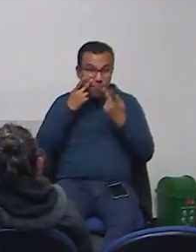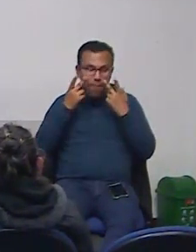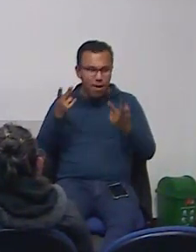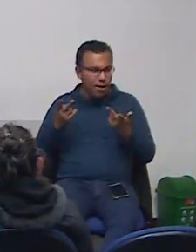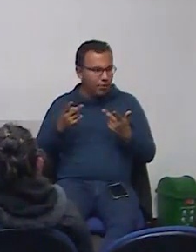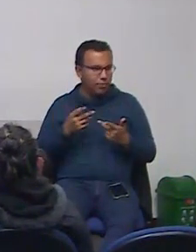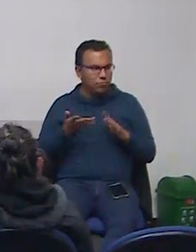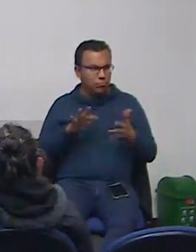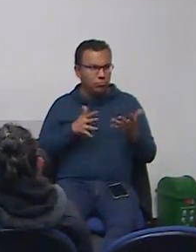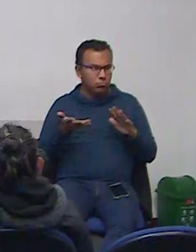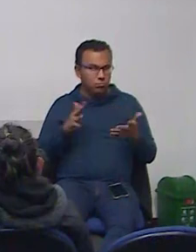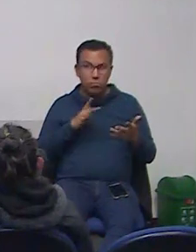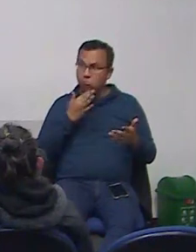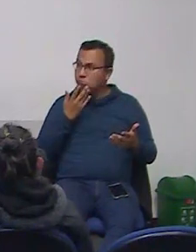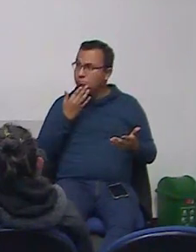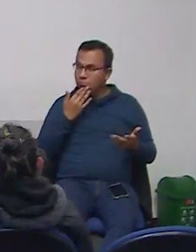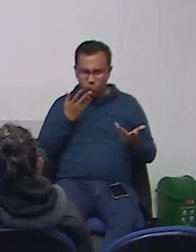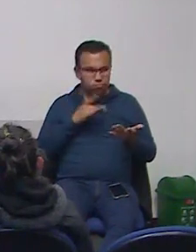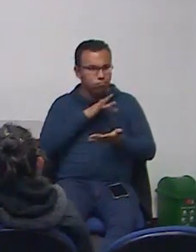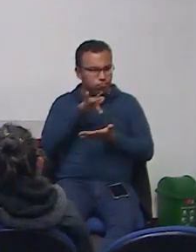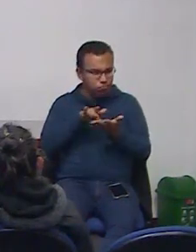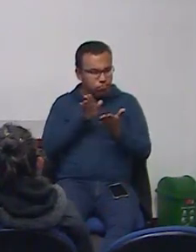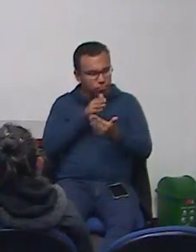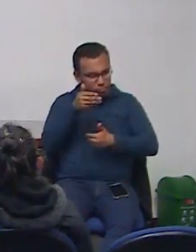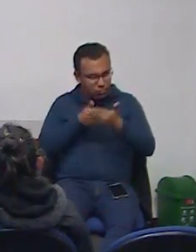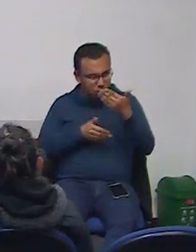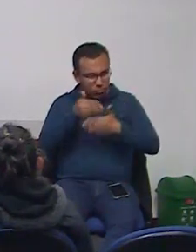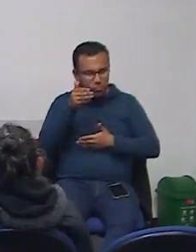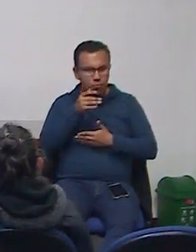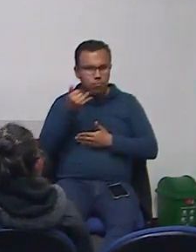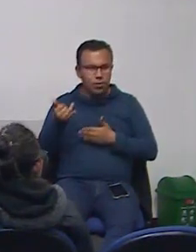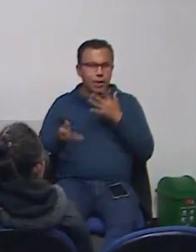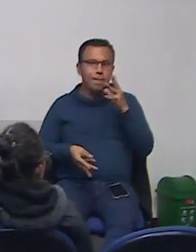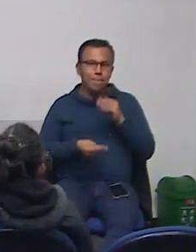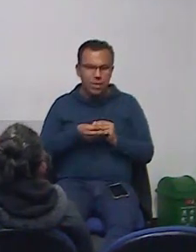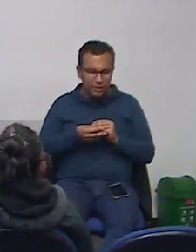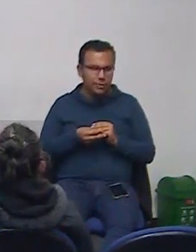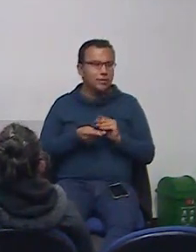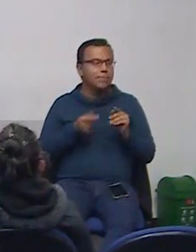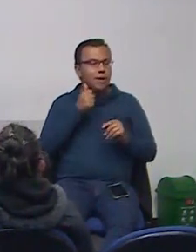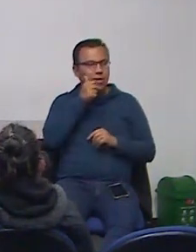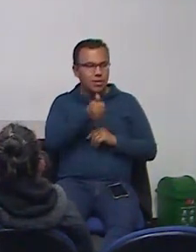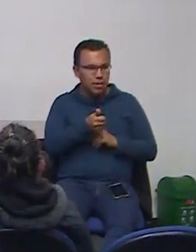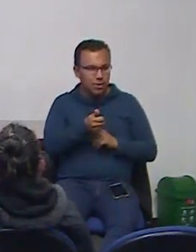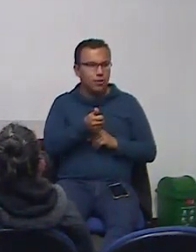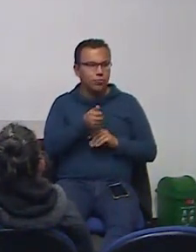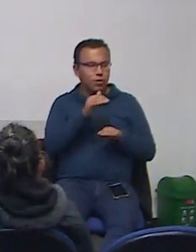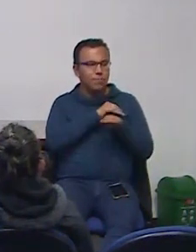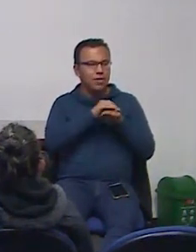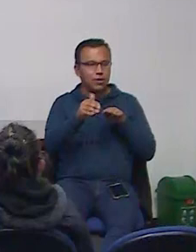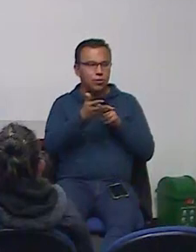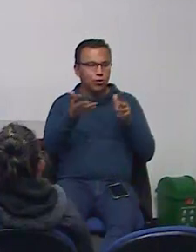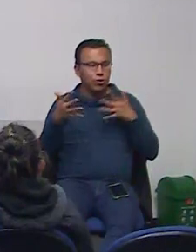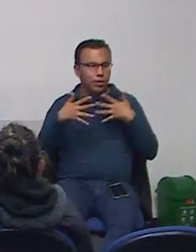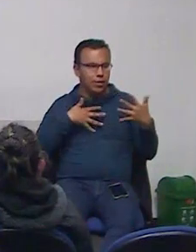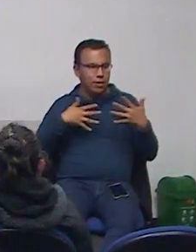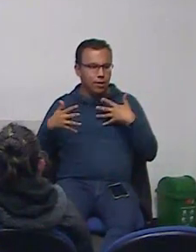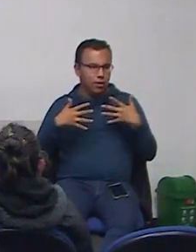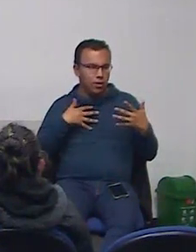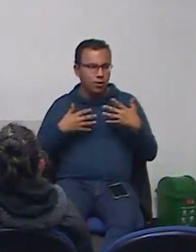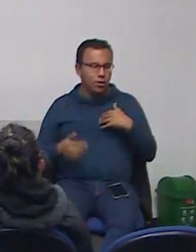creo que va a ser por ahí donde nos vamos vamos a donde vamos a arrancar y adicionalmente el día de mañana tenemos una invitación en el teatro